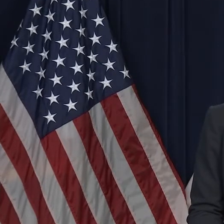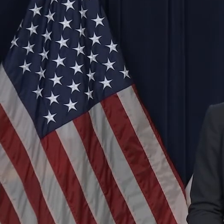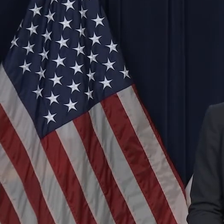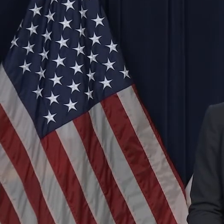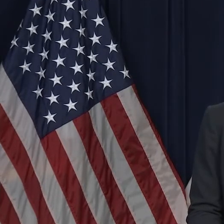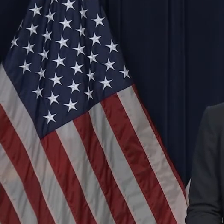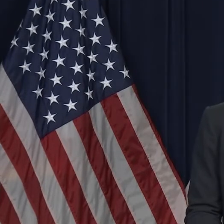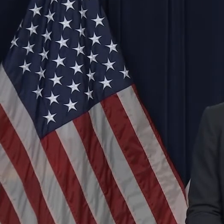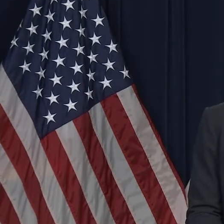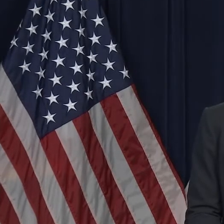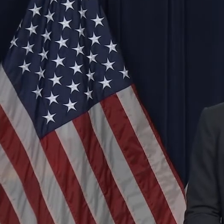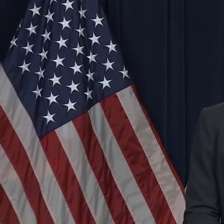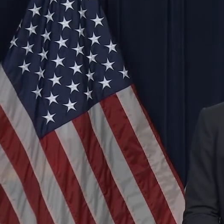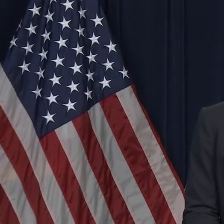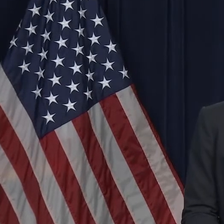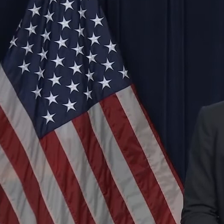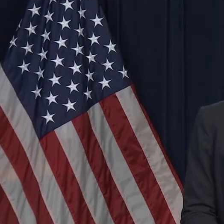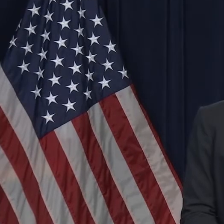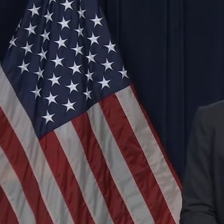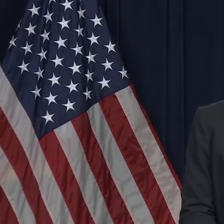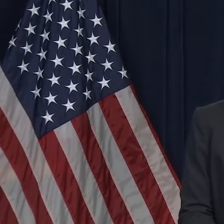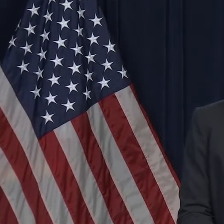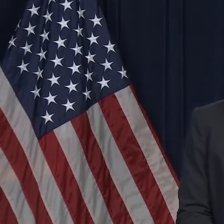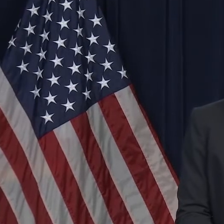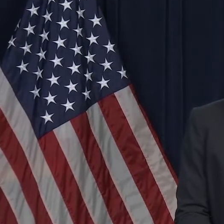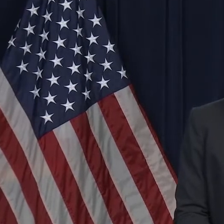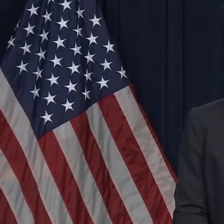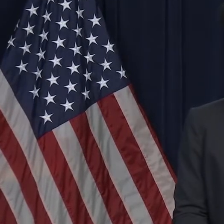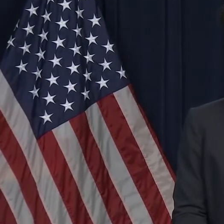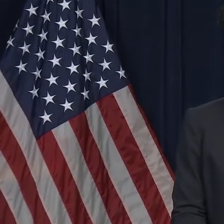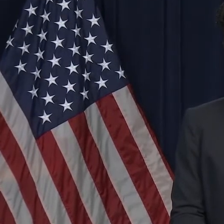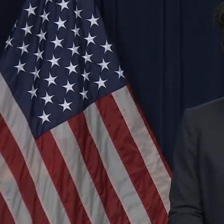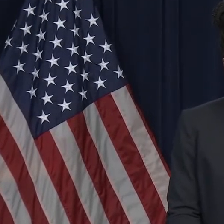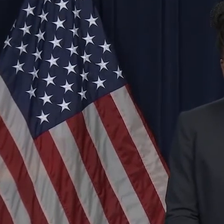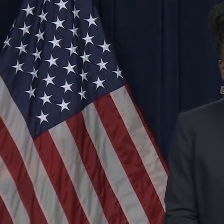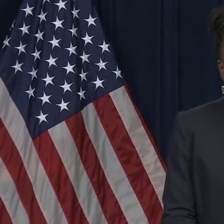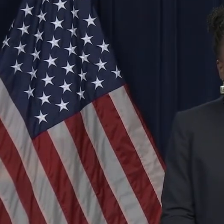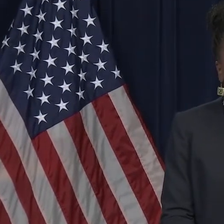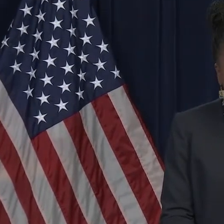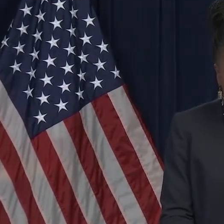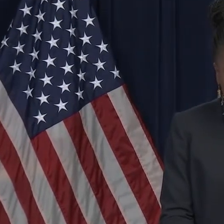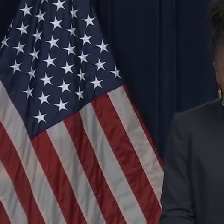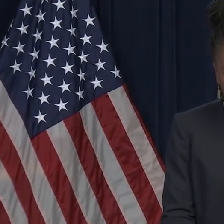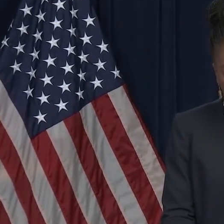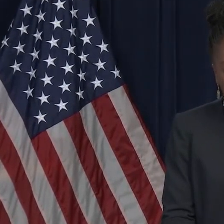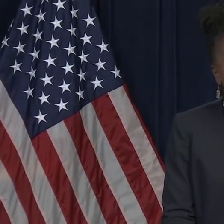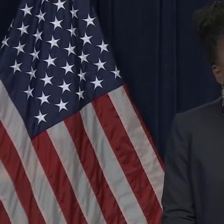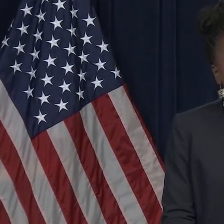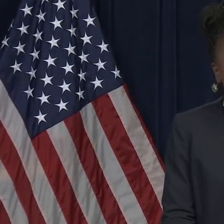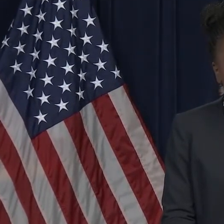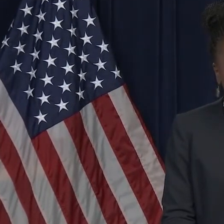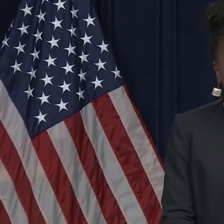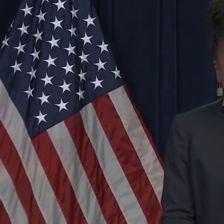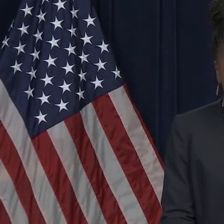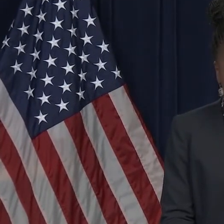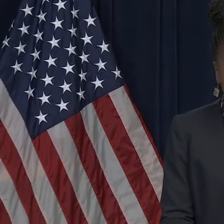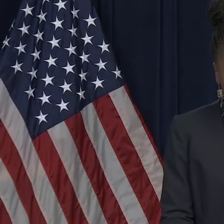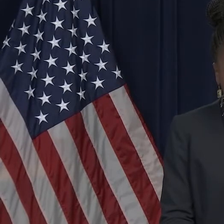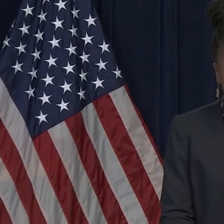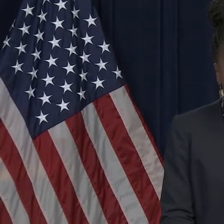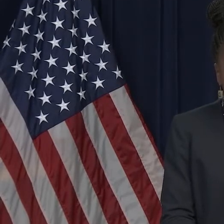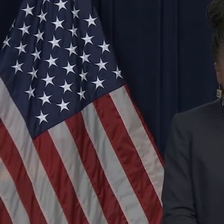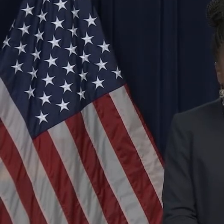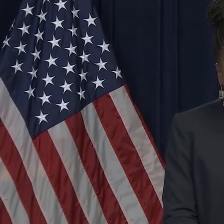enferma y mata a los adultos mayores. Puede ser una enfermedad mortal para cualquier